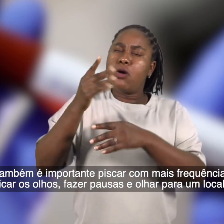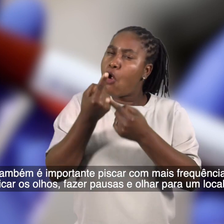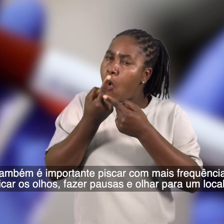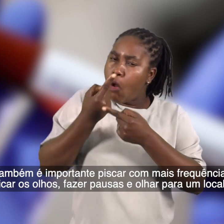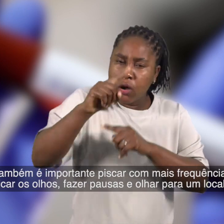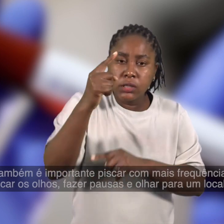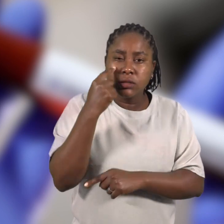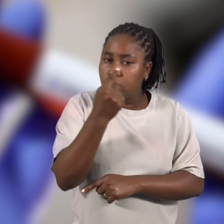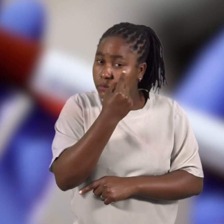para um local distante.